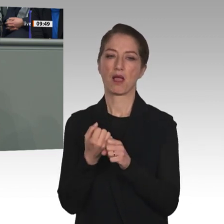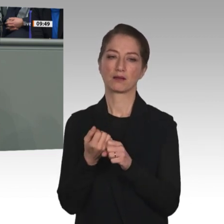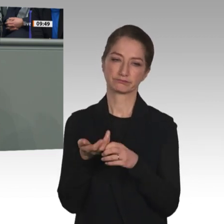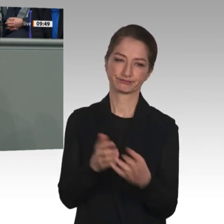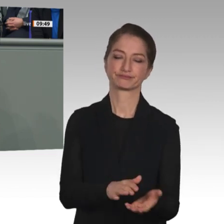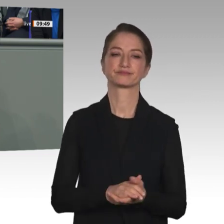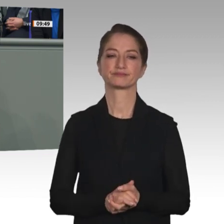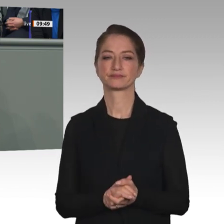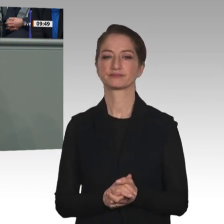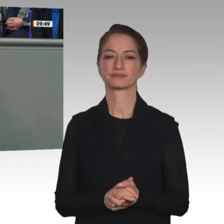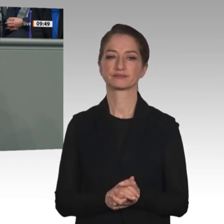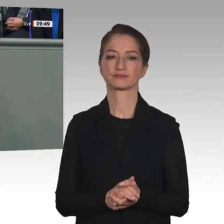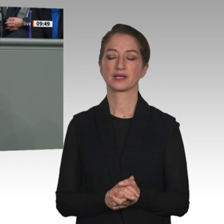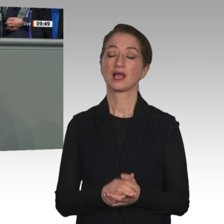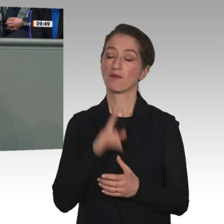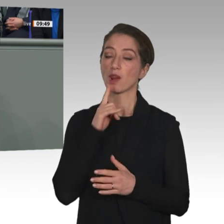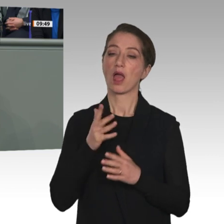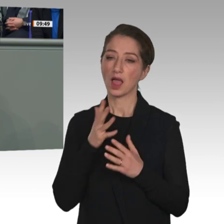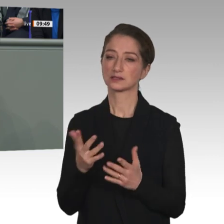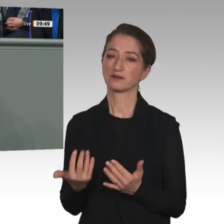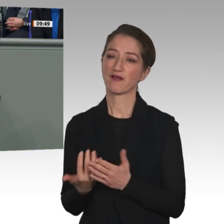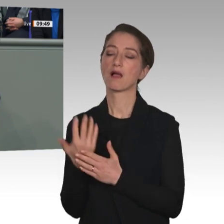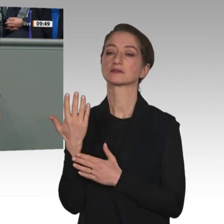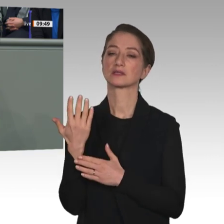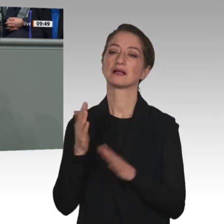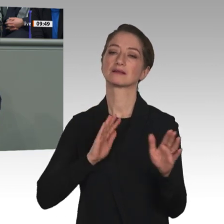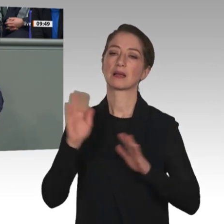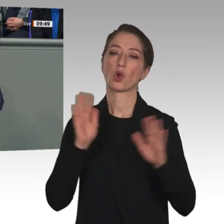zu verhüten, ist die wichtigste Aufgabe aller Demokratinnen und Demokraten.